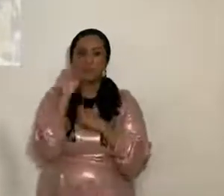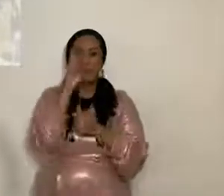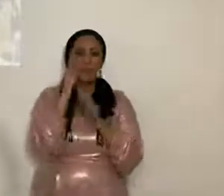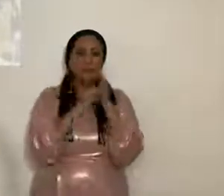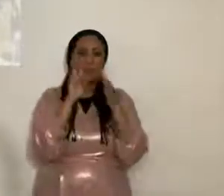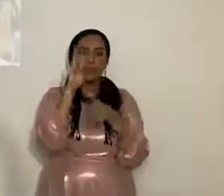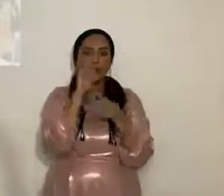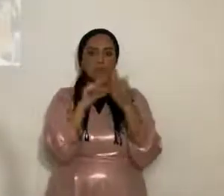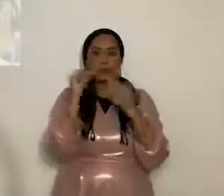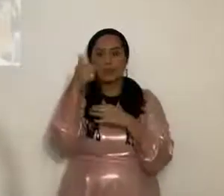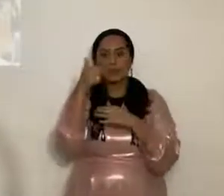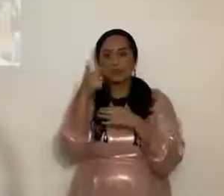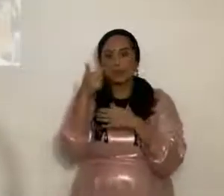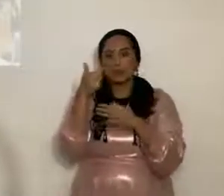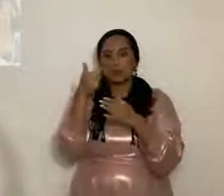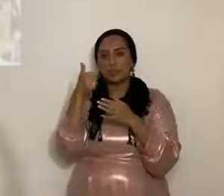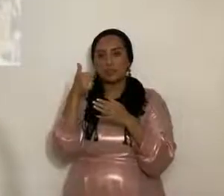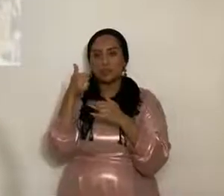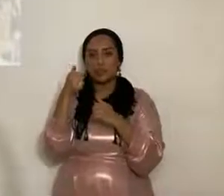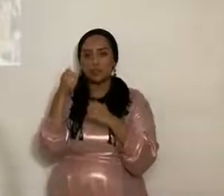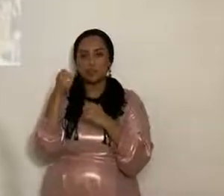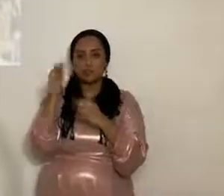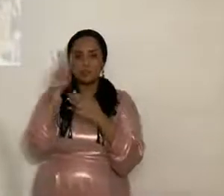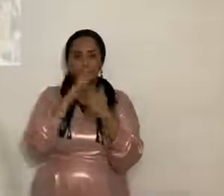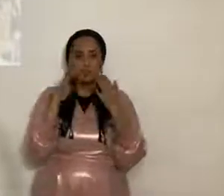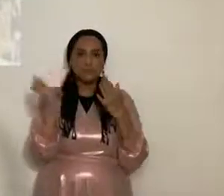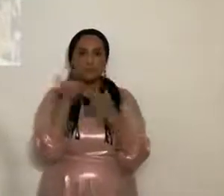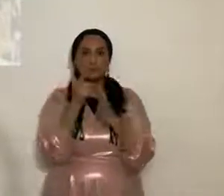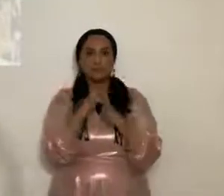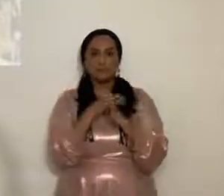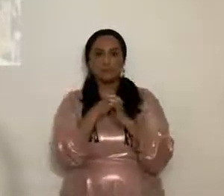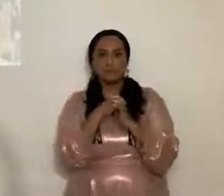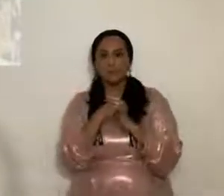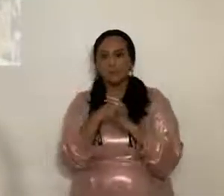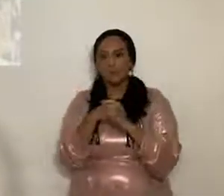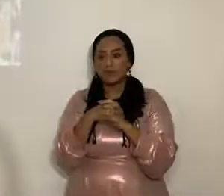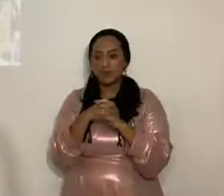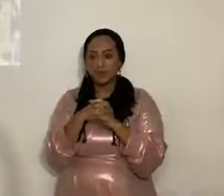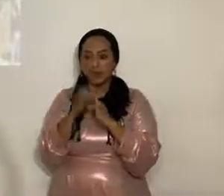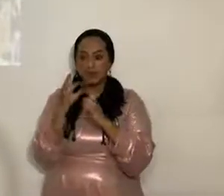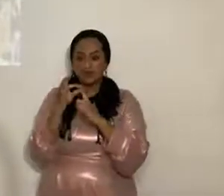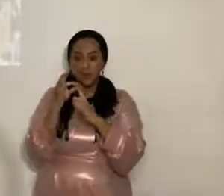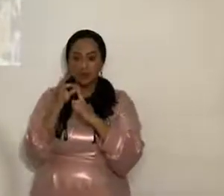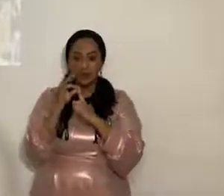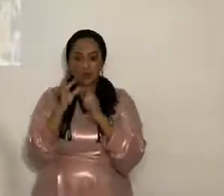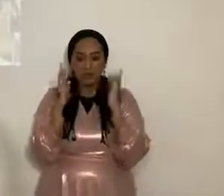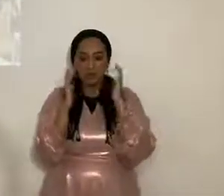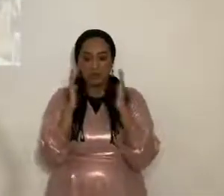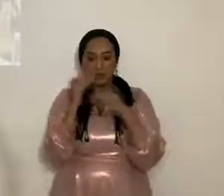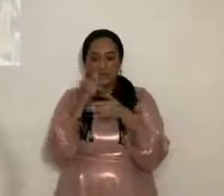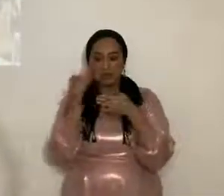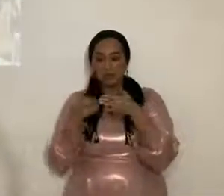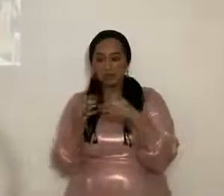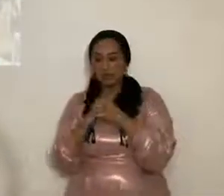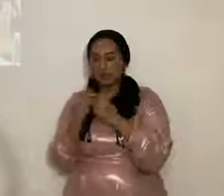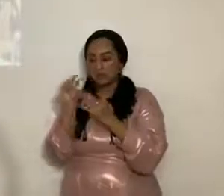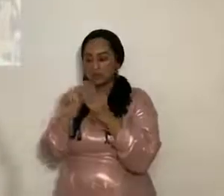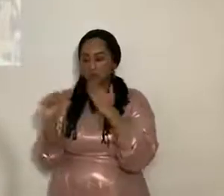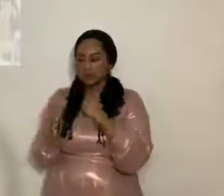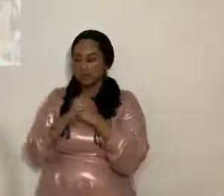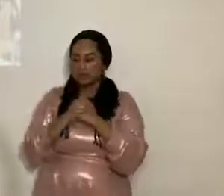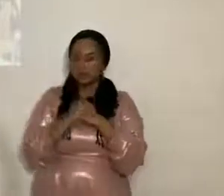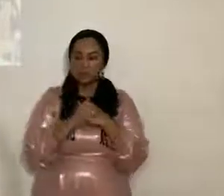2, verso 10. Vamos a leerlo todo, pero vamos a tomar en especial atención la última parte del